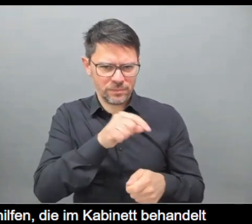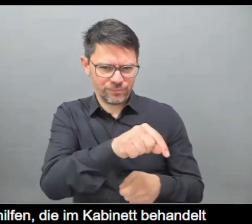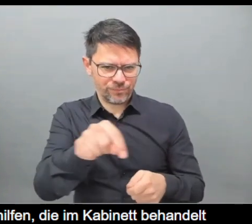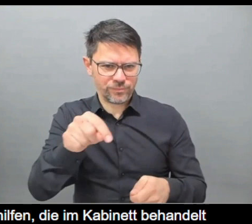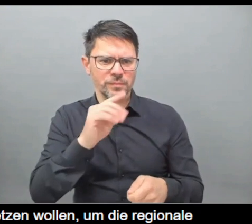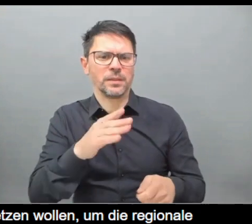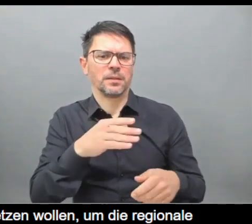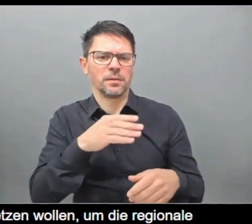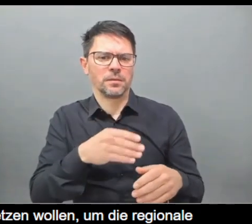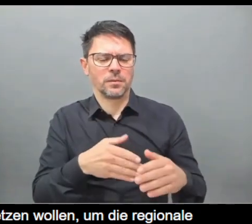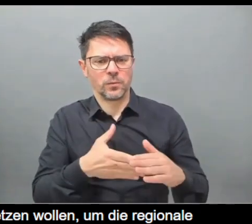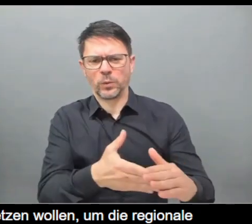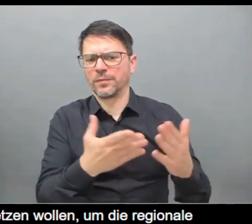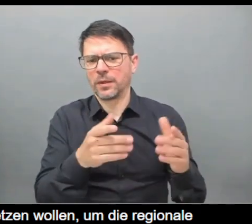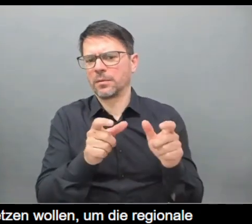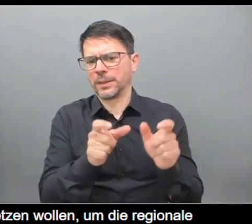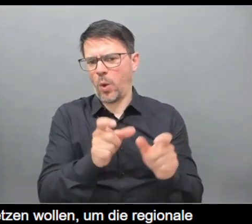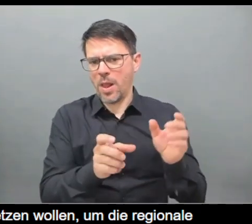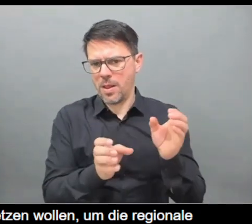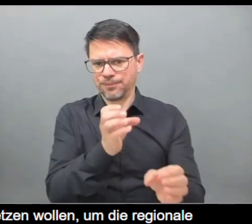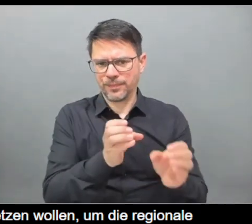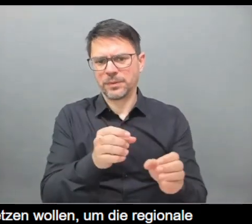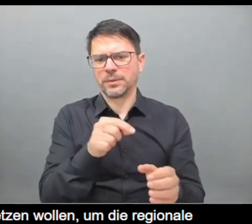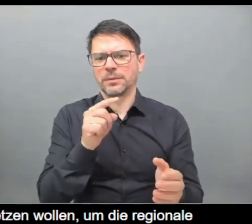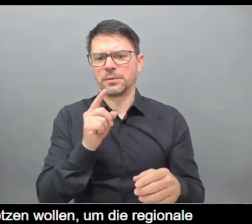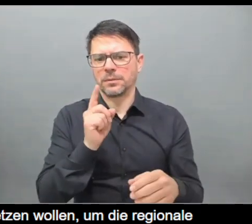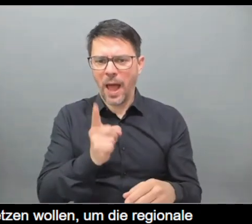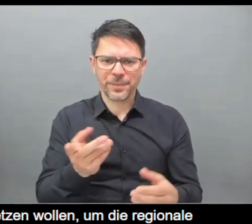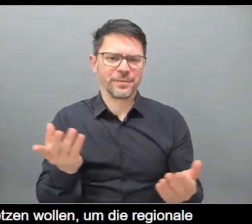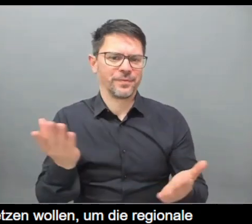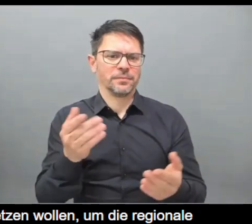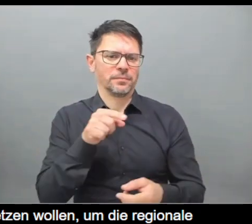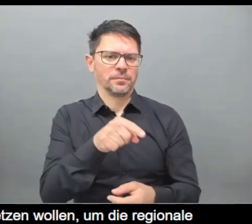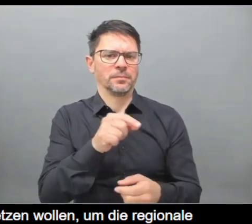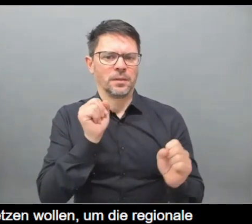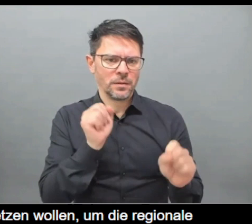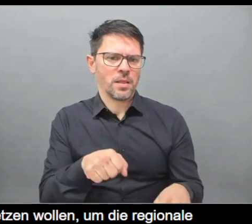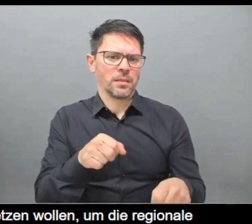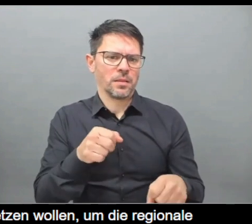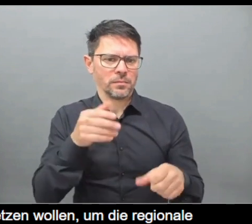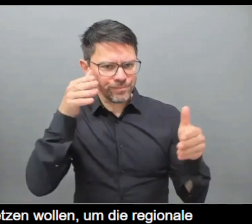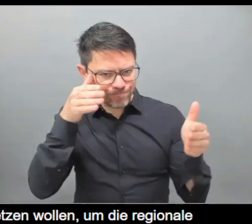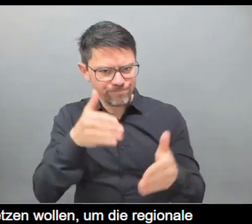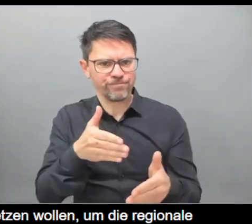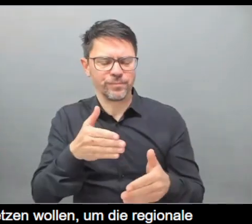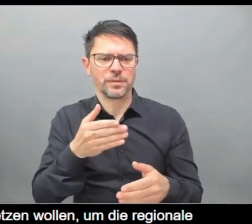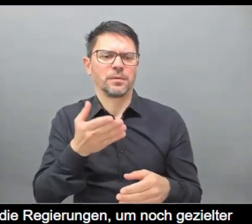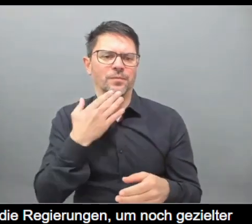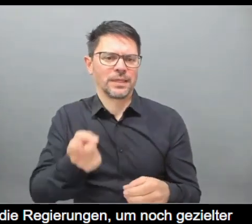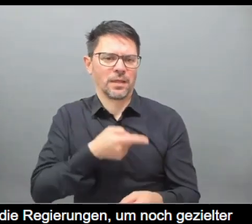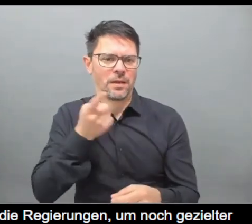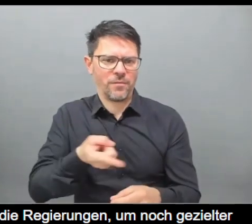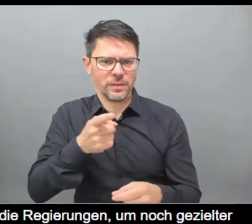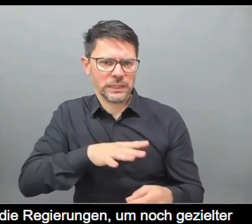entlasten. Es werden hier Expertenteams an den Regierungen gebildet, die dann hier den kommunalen